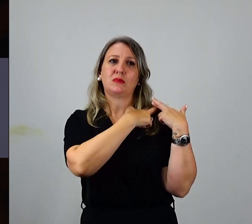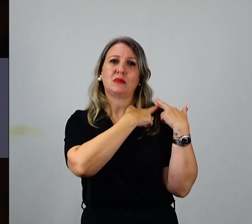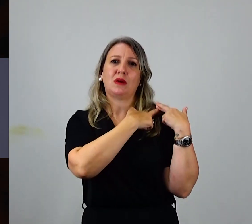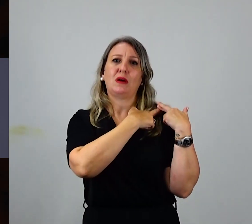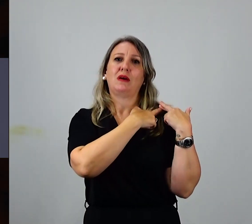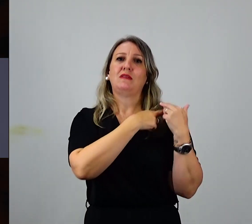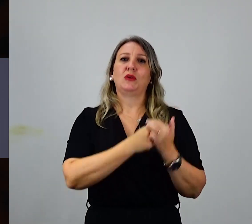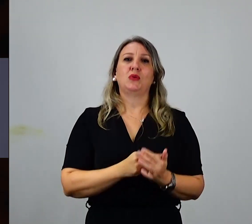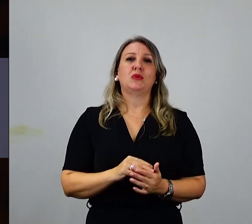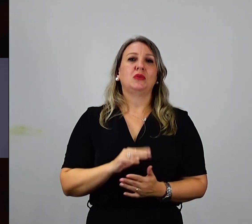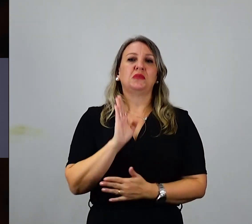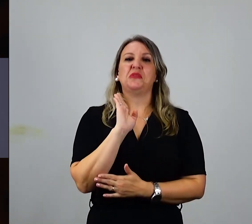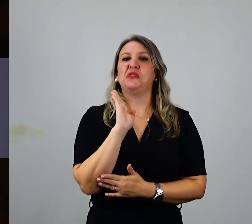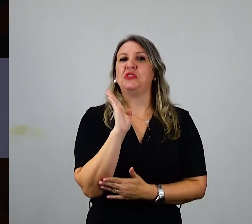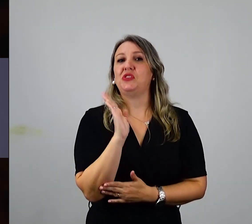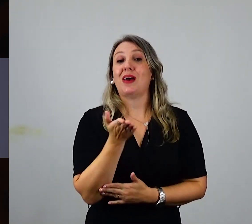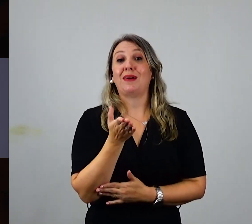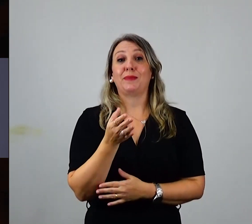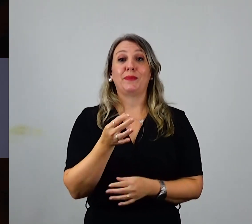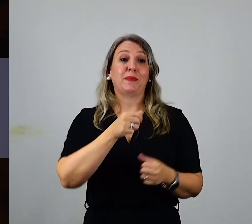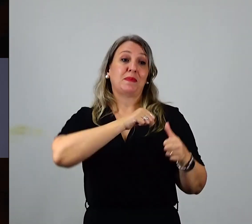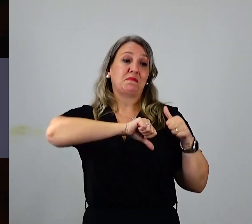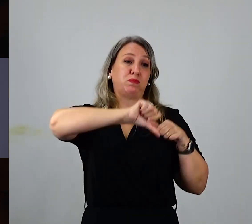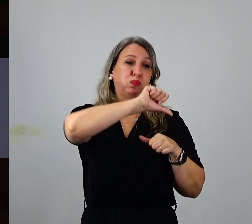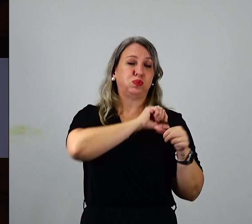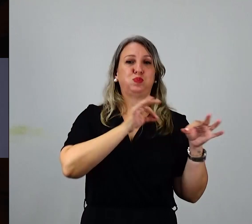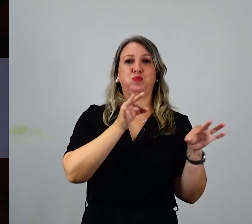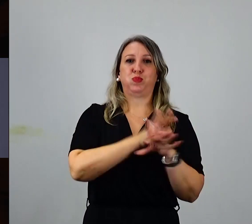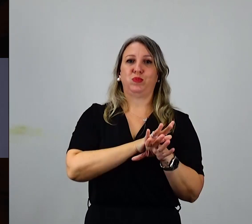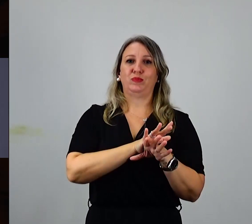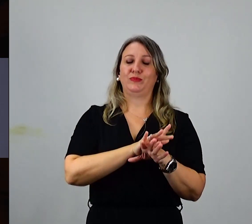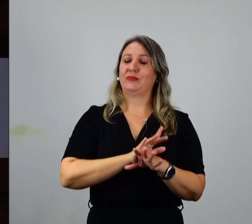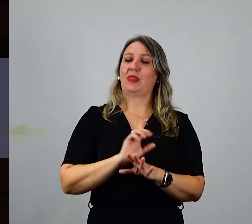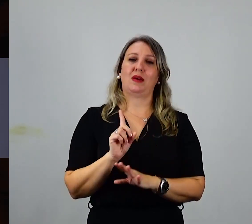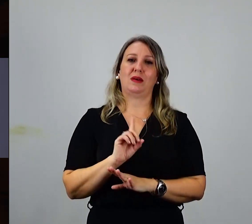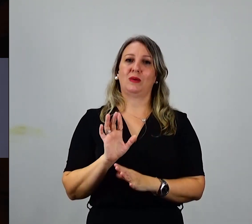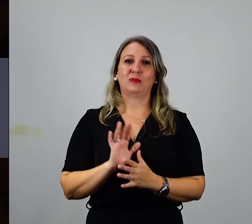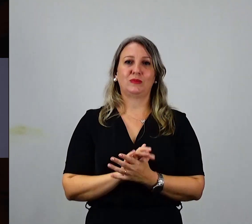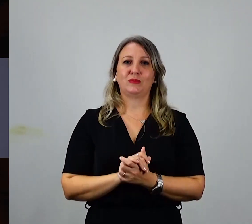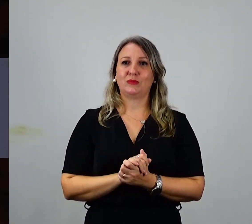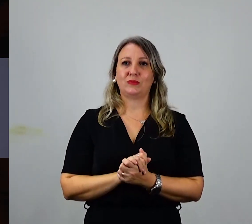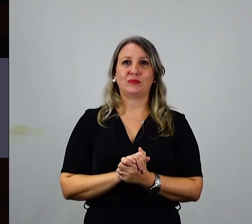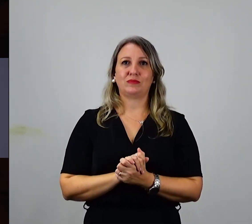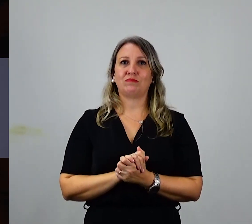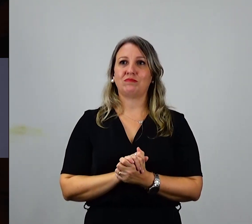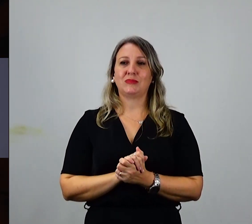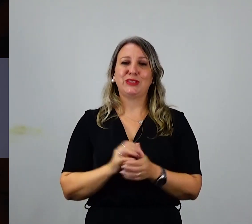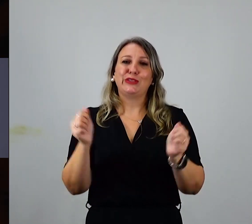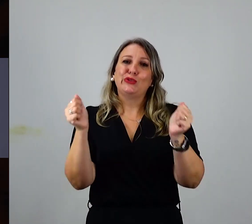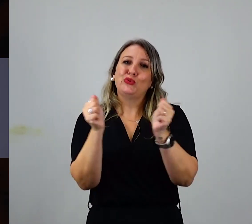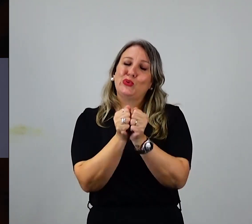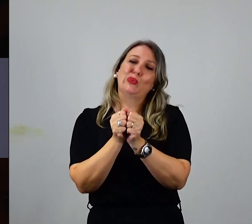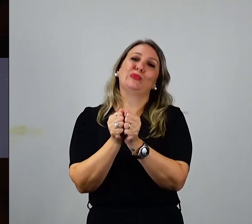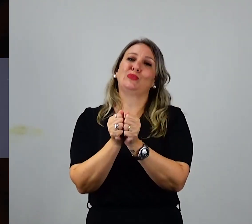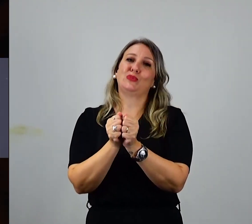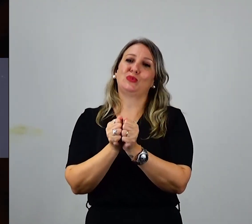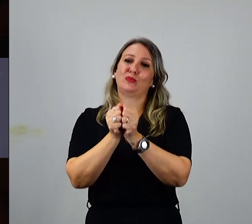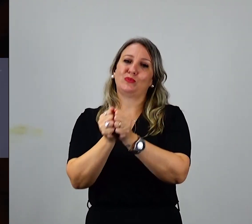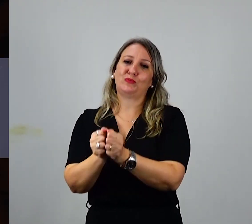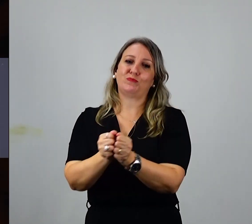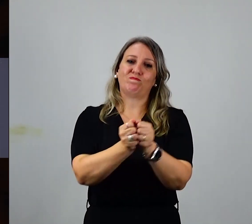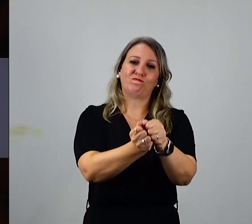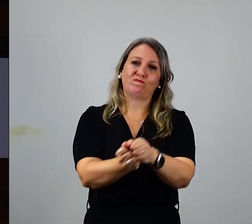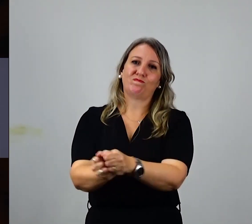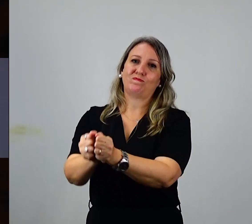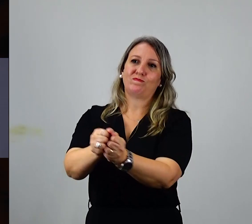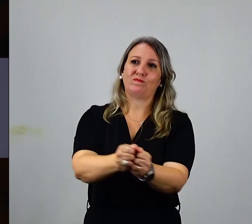maturidade. Nós estamos a caminho junto com vocês. Isso aqui que vocês estão vendo ainda é a foto